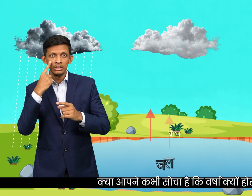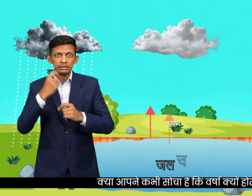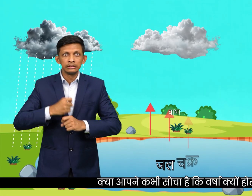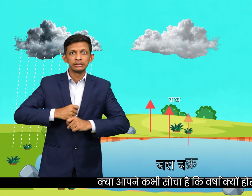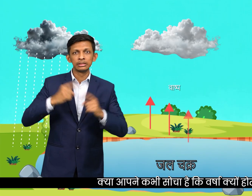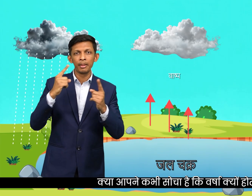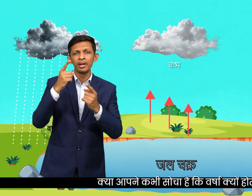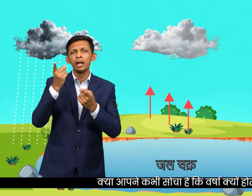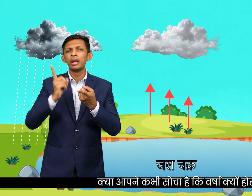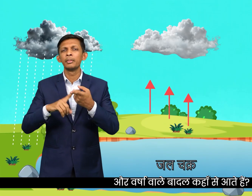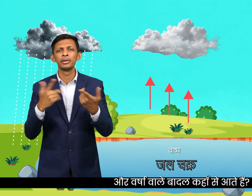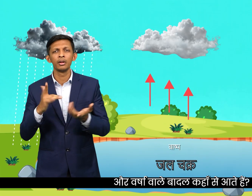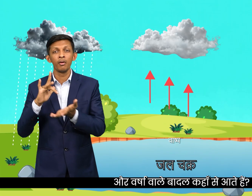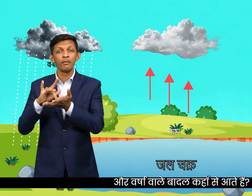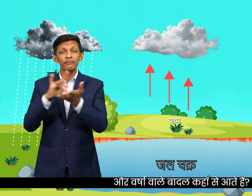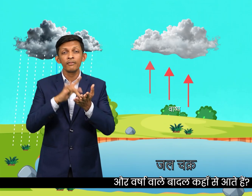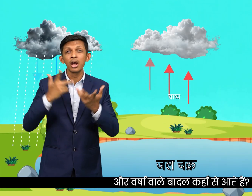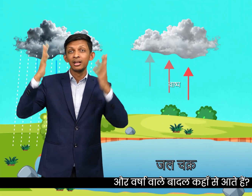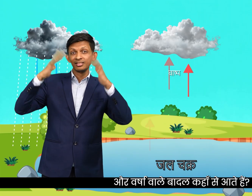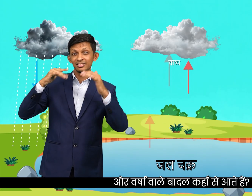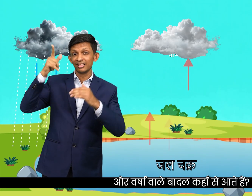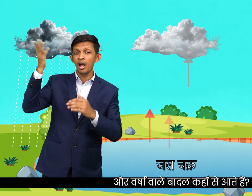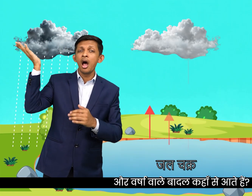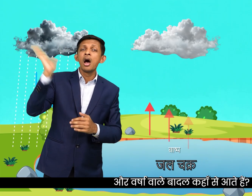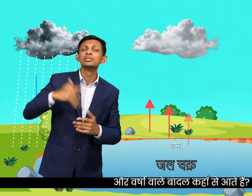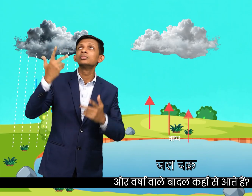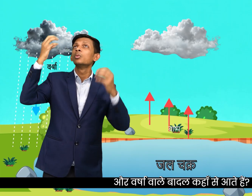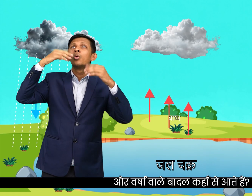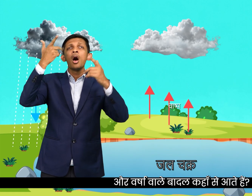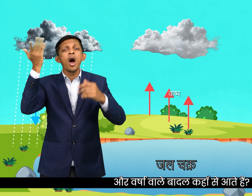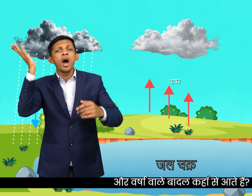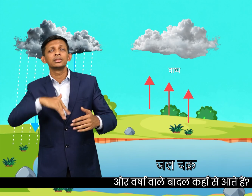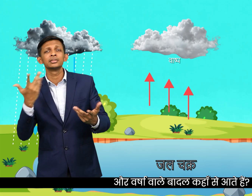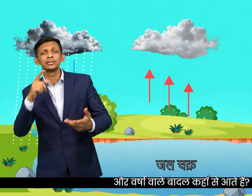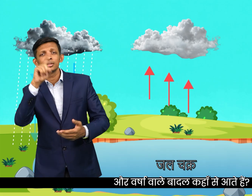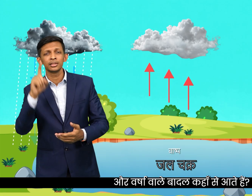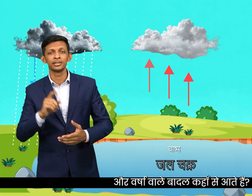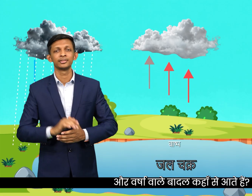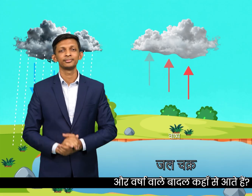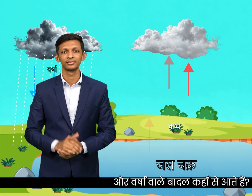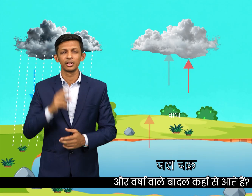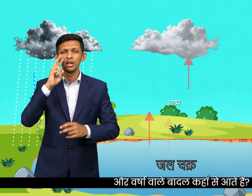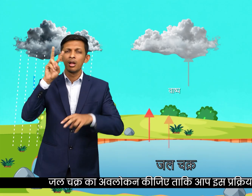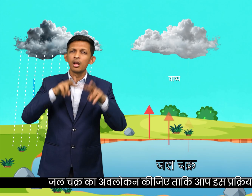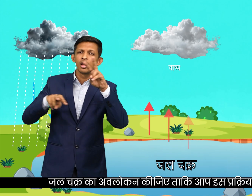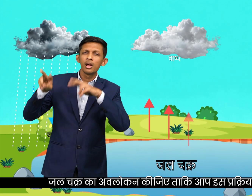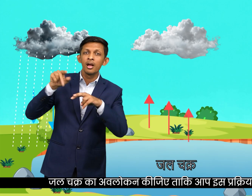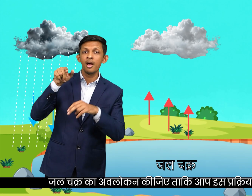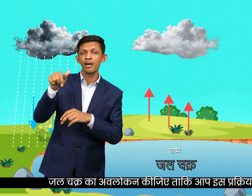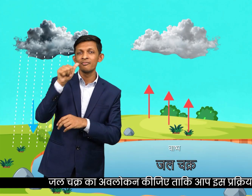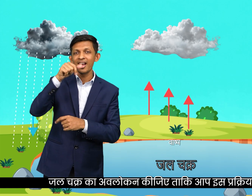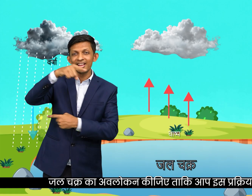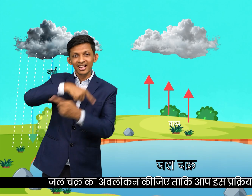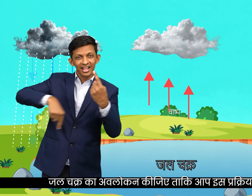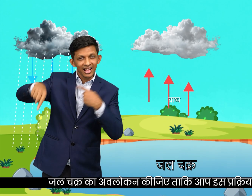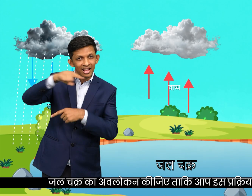क्या आपने कभी सोचा है कि वर्षा क्यों होती है और वर्षा वाले बादल कहाँ से आते हैं? जल चक्र